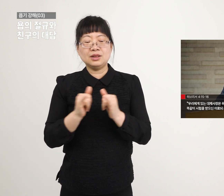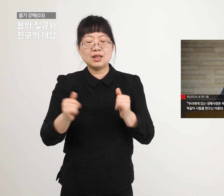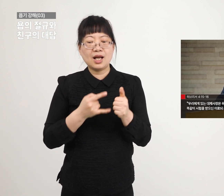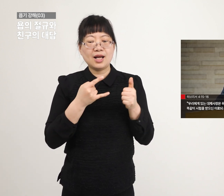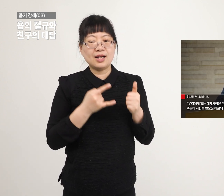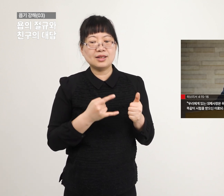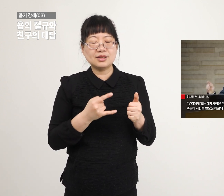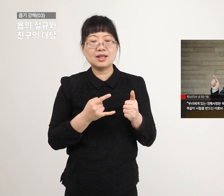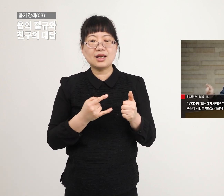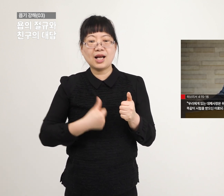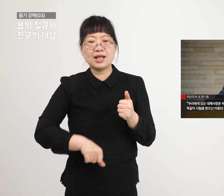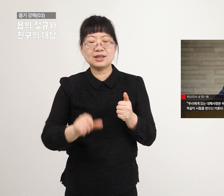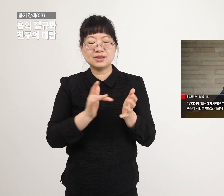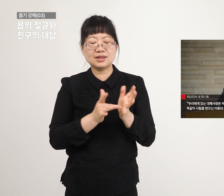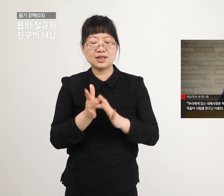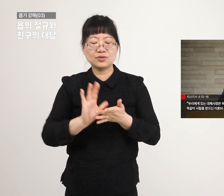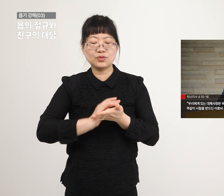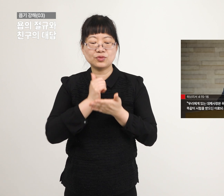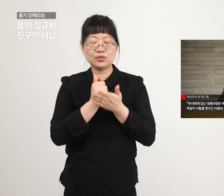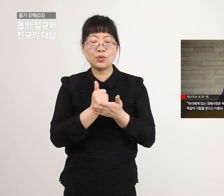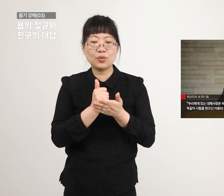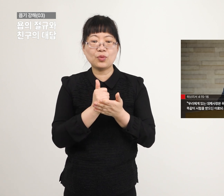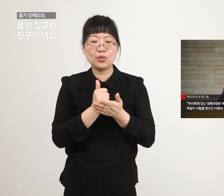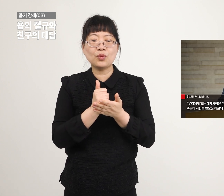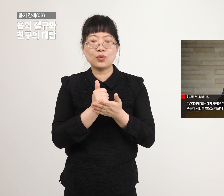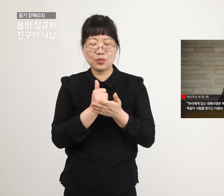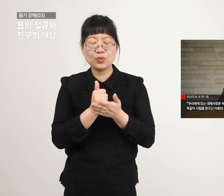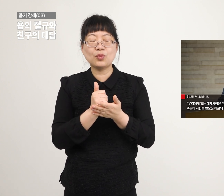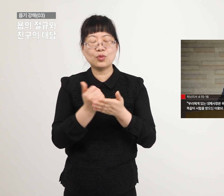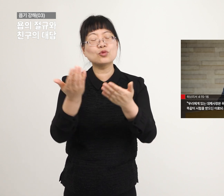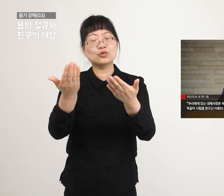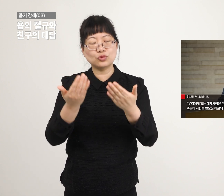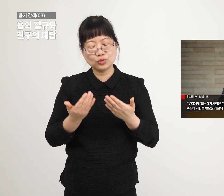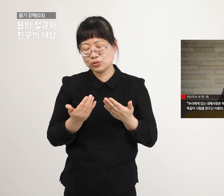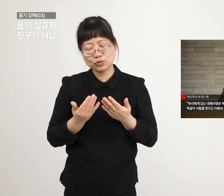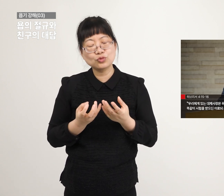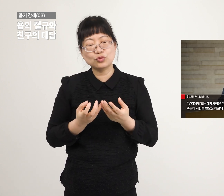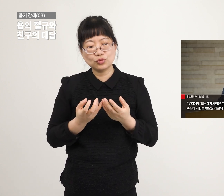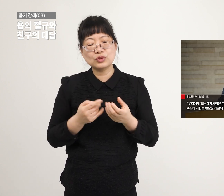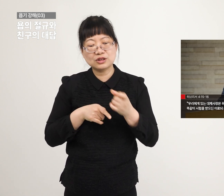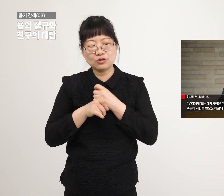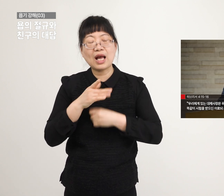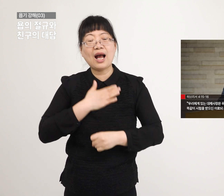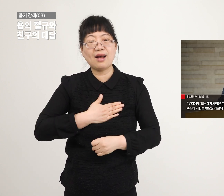인간에게 아들 예수 그리스도를 내놓으셔야 했구나.